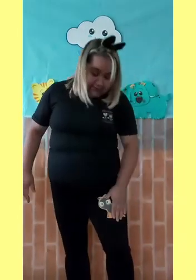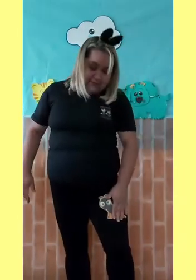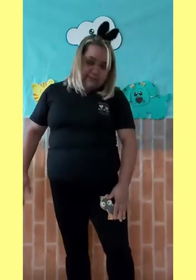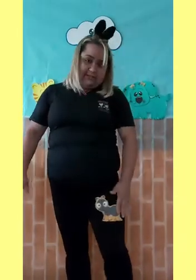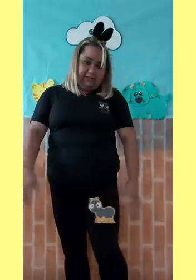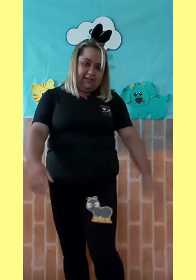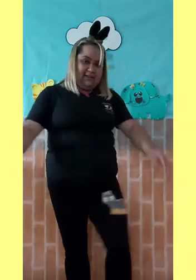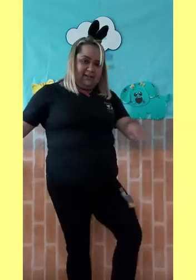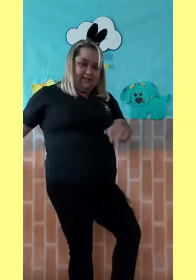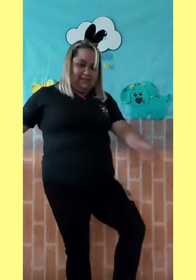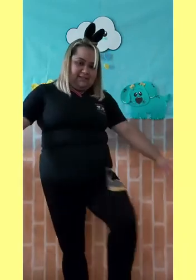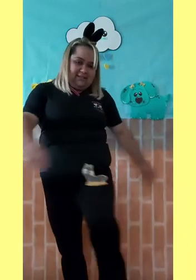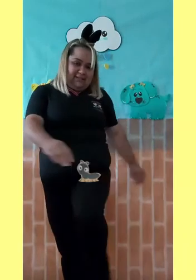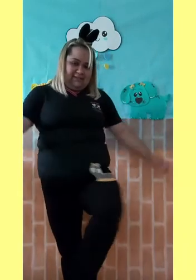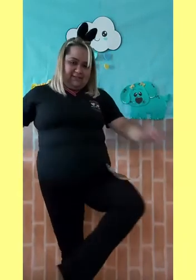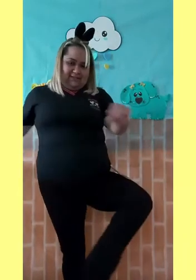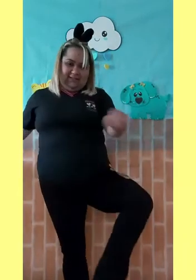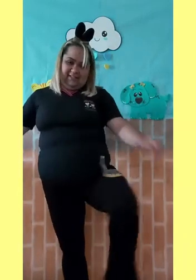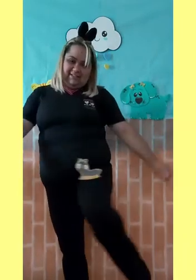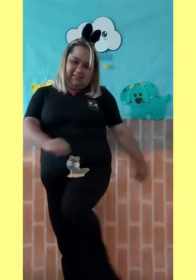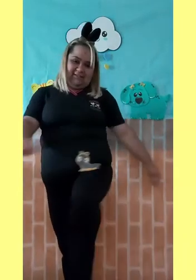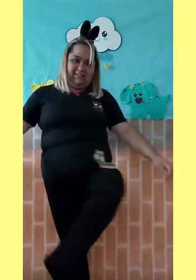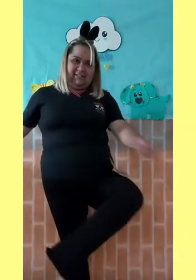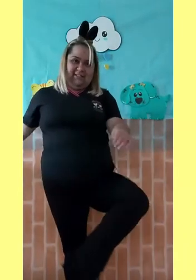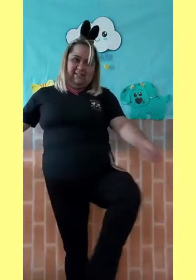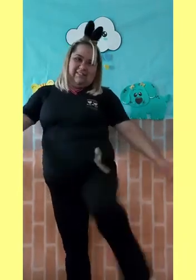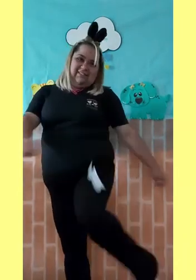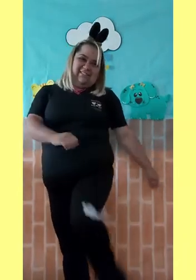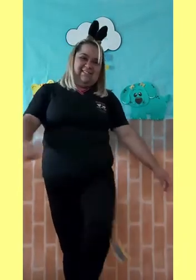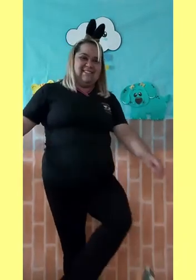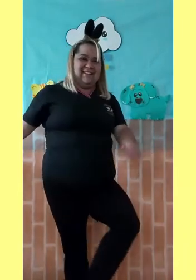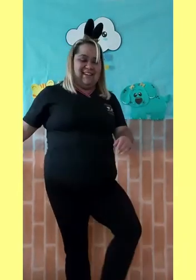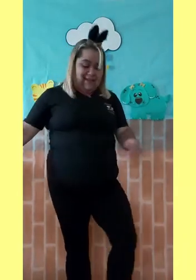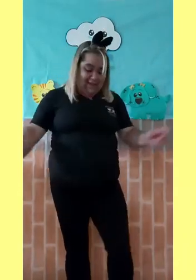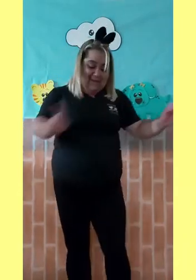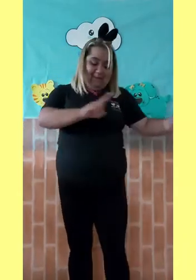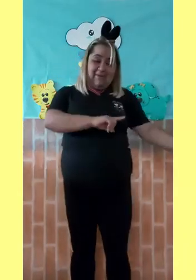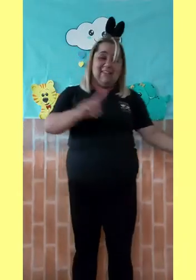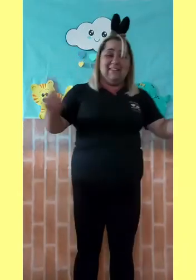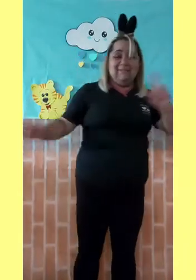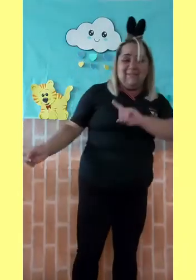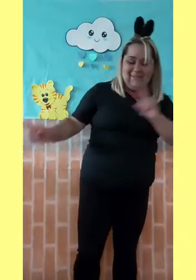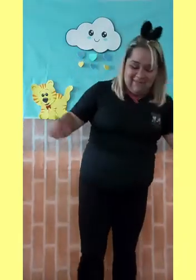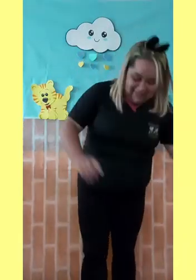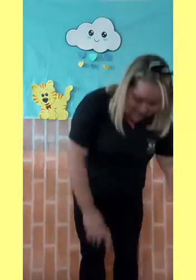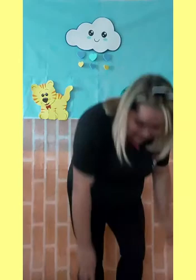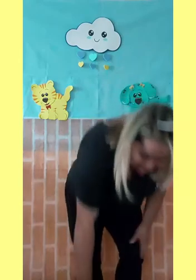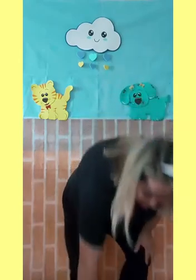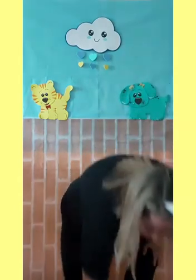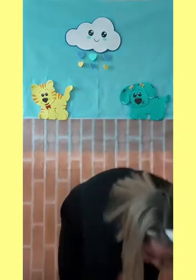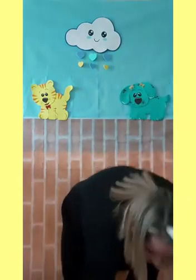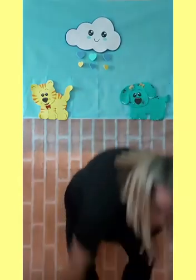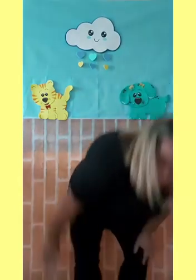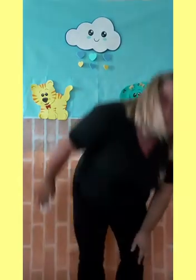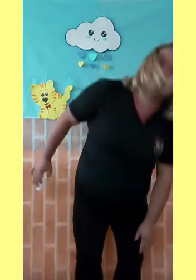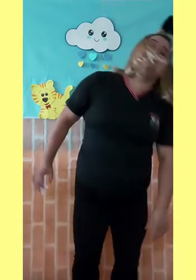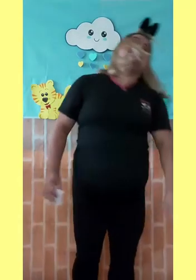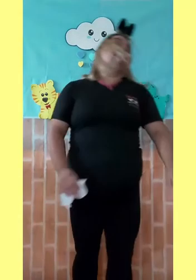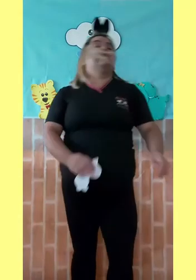coxa, eu sacudi, sacudi, sacudi, sacudi, sacudi, mas a formiguinha não parava de subir.